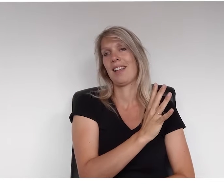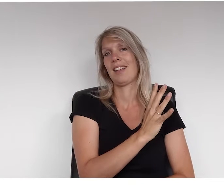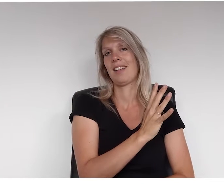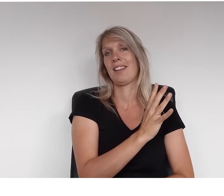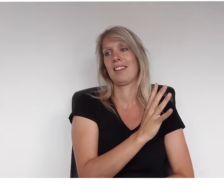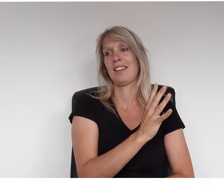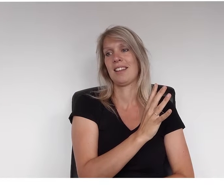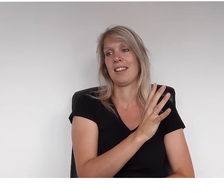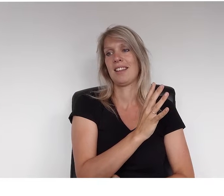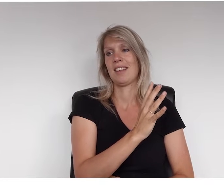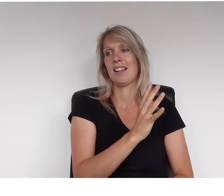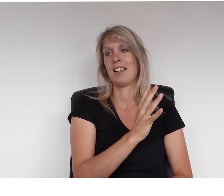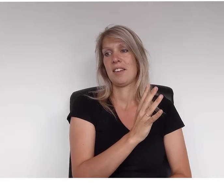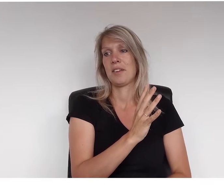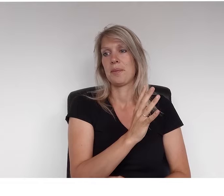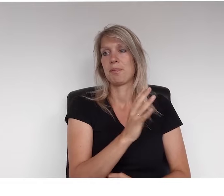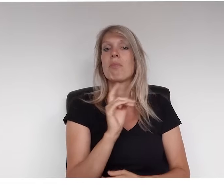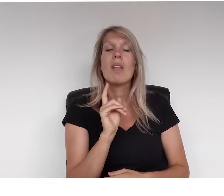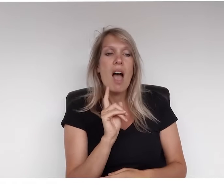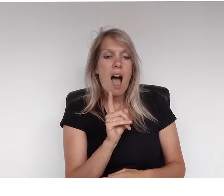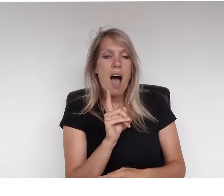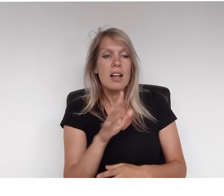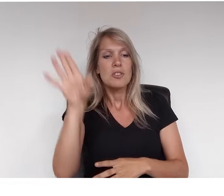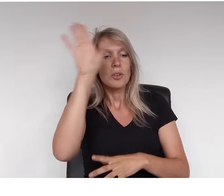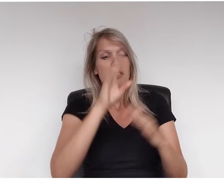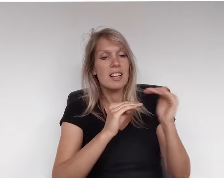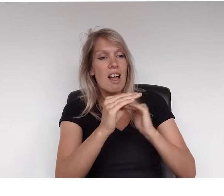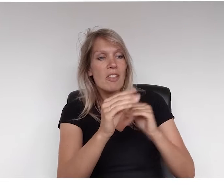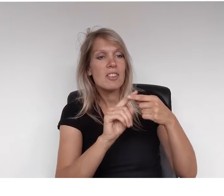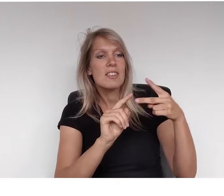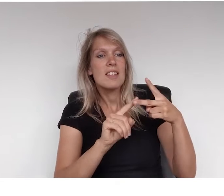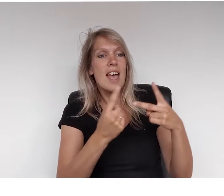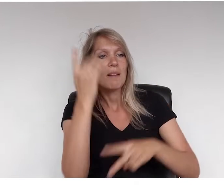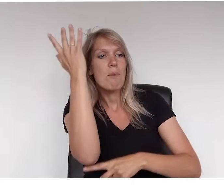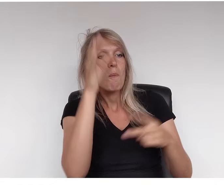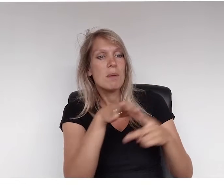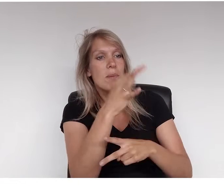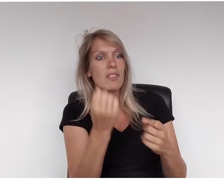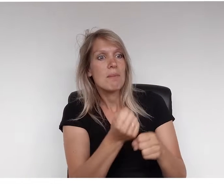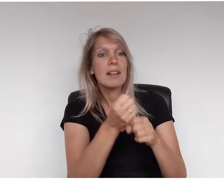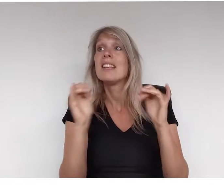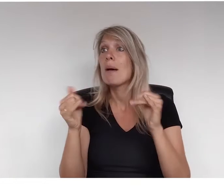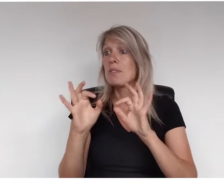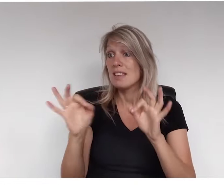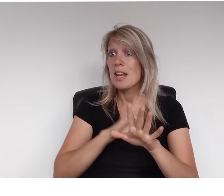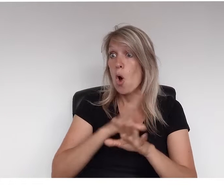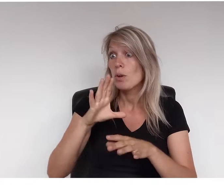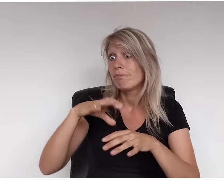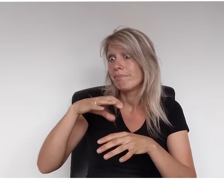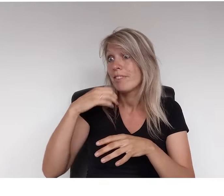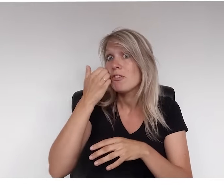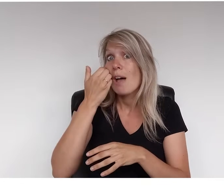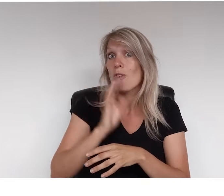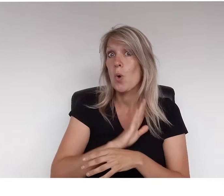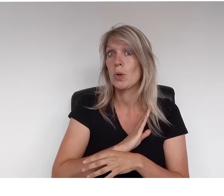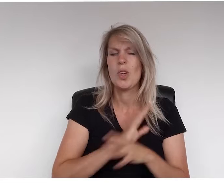Wauw! Dus de Heere God heeft het land met de bomen, de planten en het gras gemaakt. Ja, precies. En dus ook al het fruit. Oh ja, dat is ook zo. Ja,